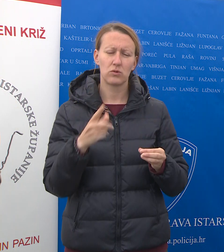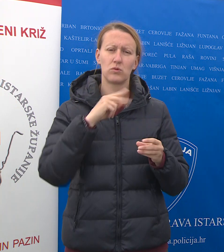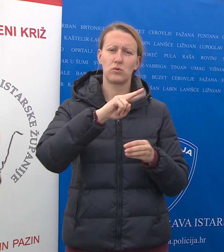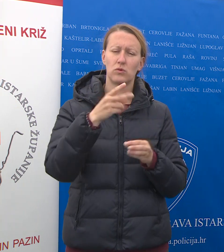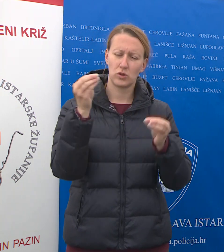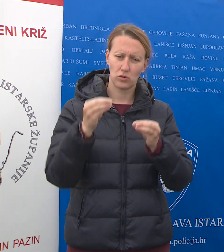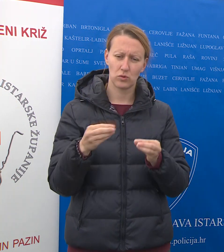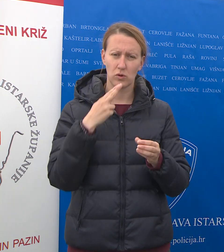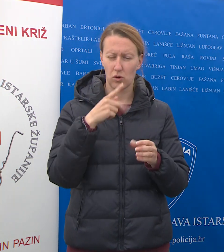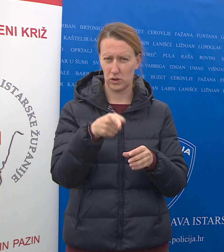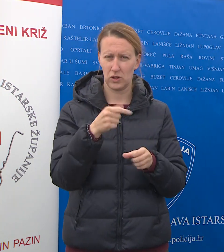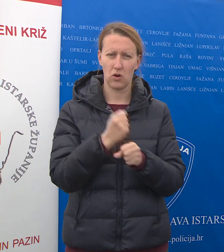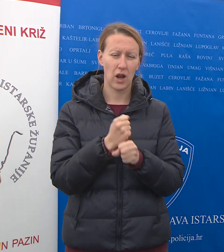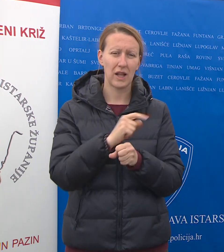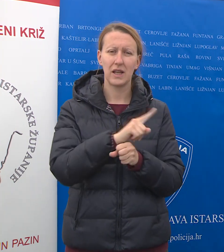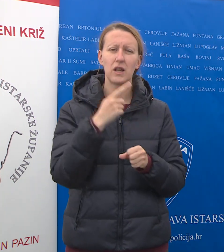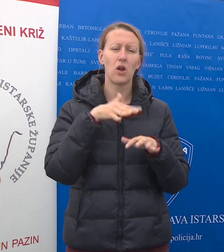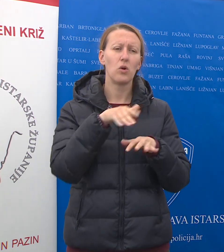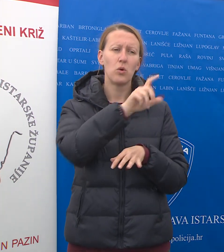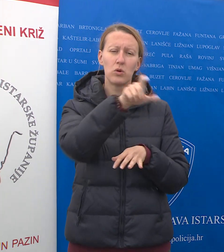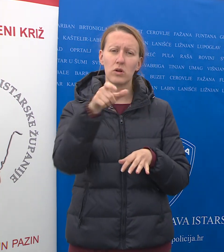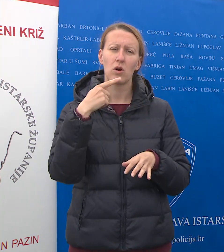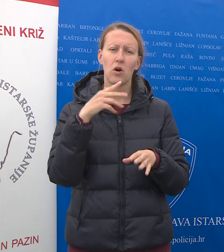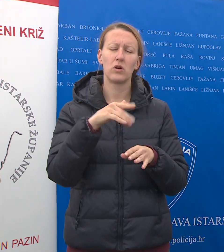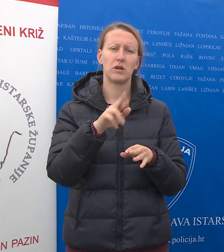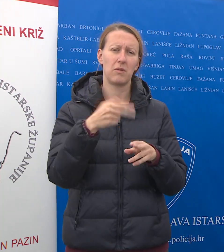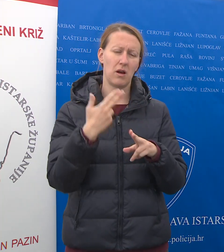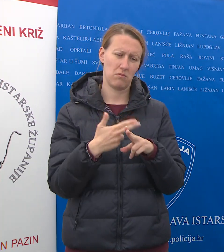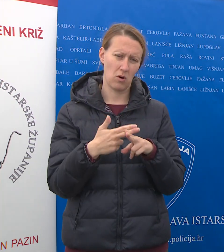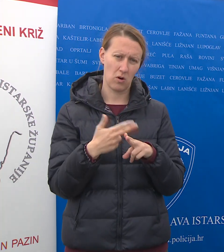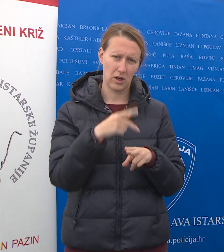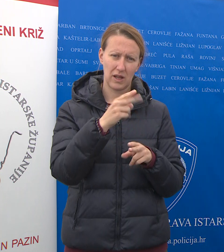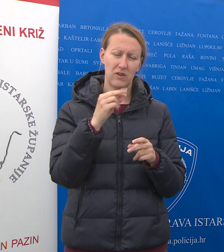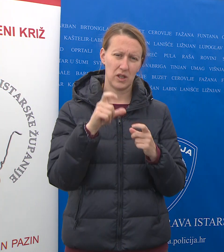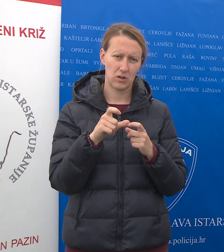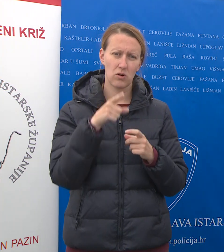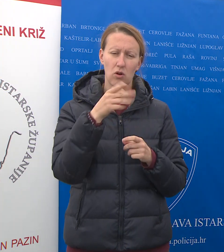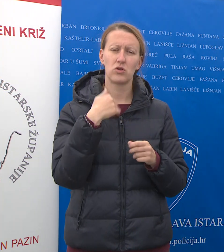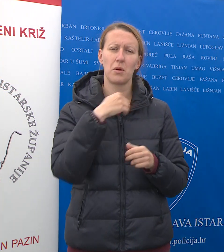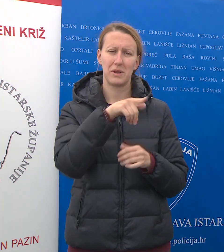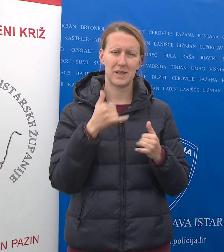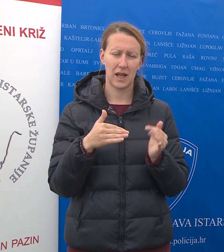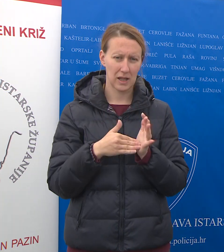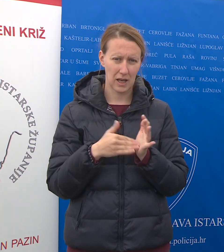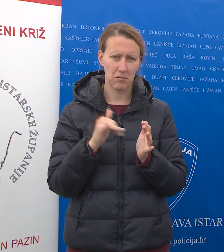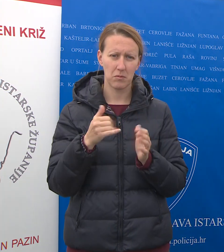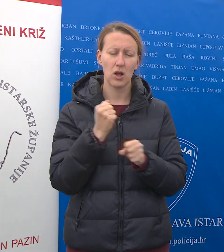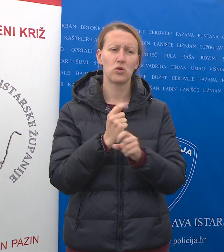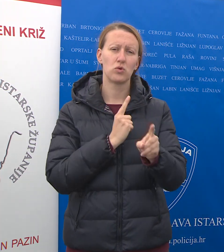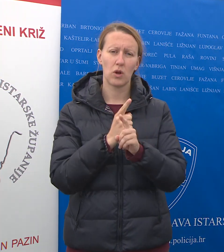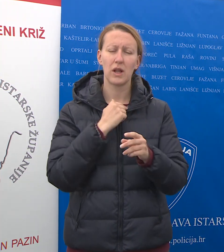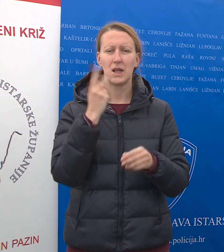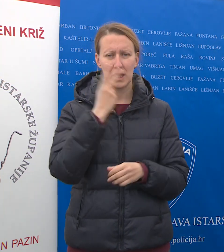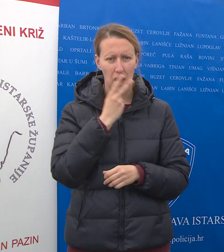u drugim sustavima koji se time bave, niti kod ljudi koji su pogođeni tim virusom. Ono što mi sada trebamo je suradnja